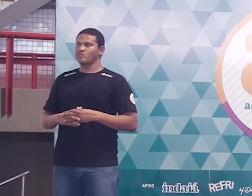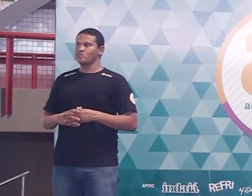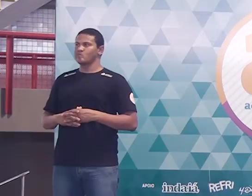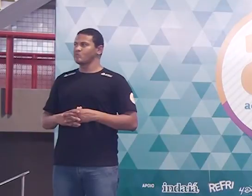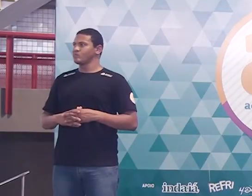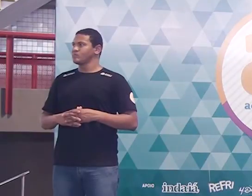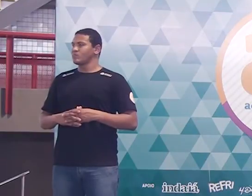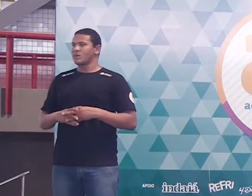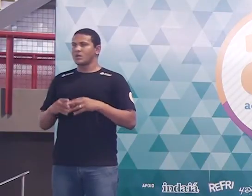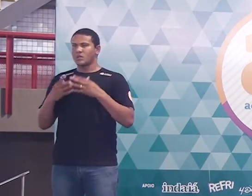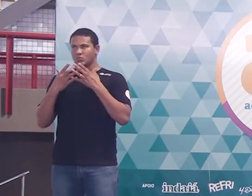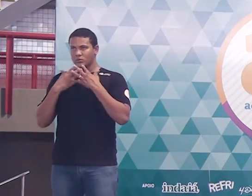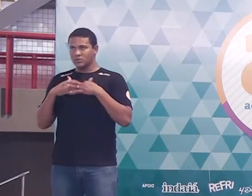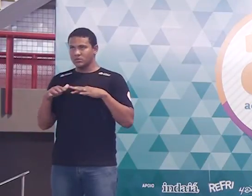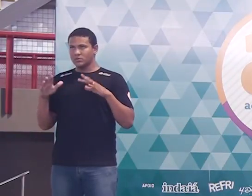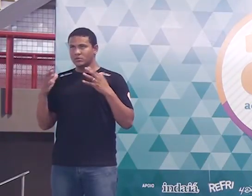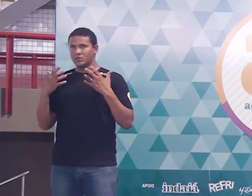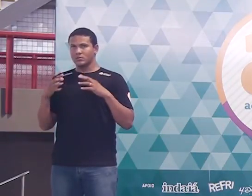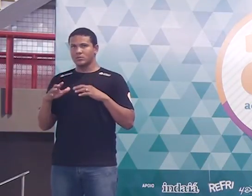Ele não está passando, não.